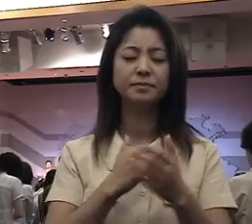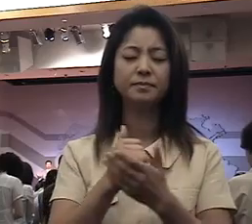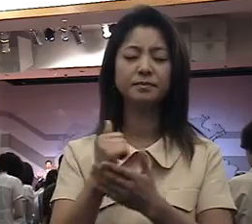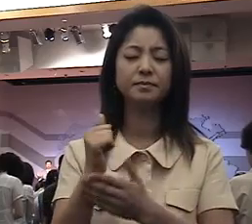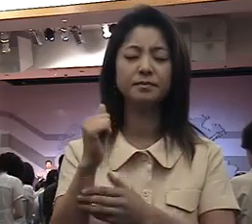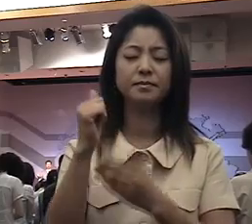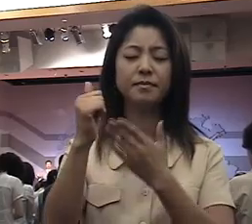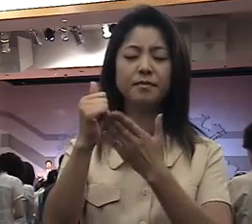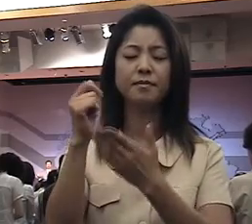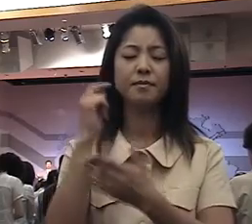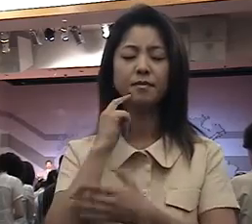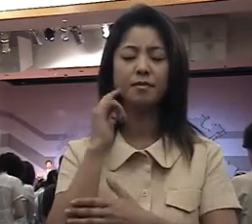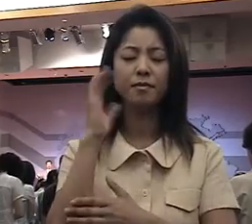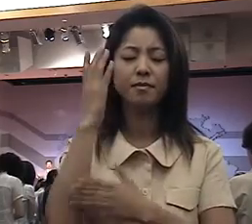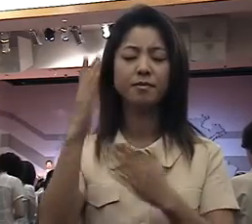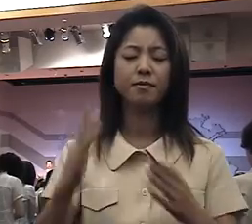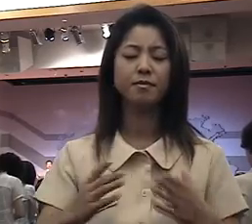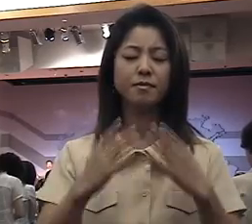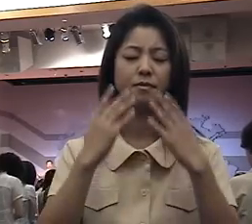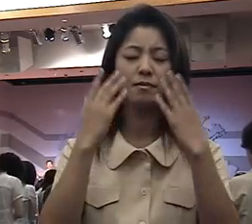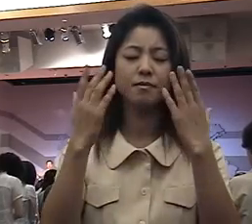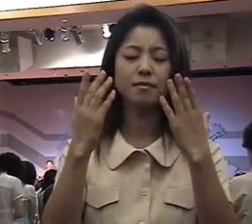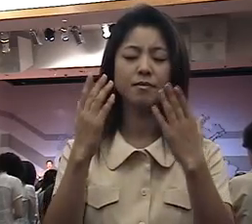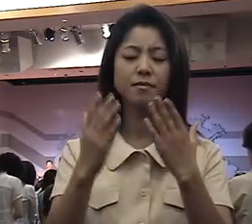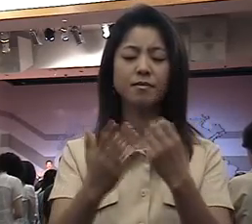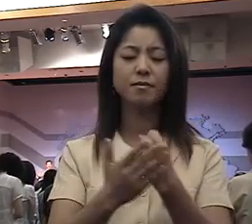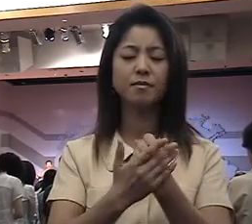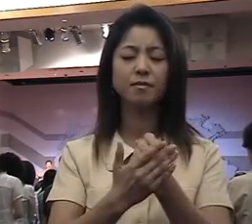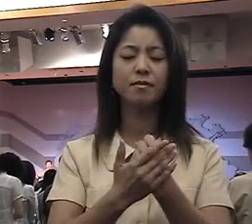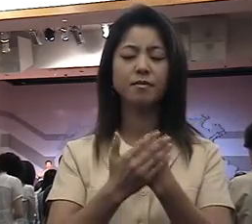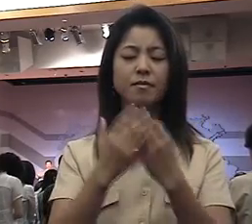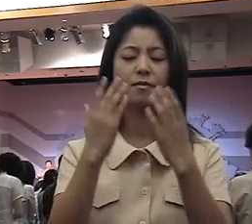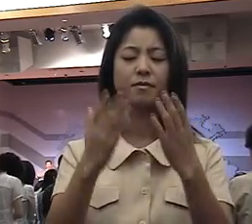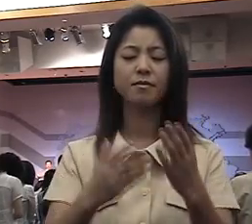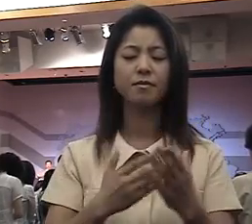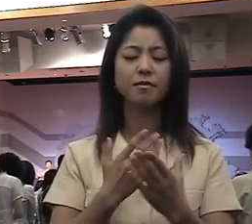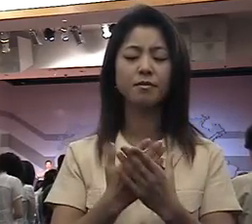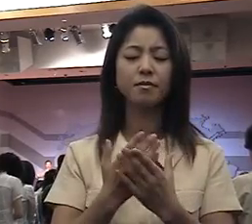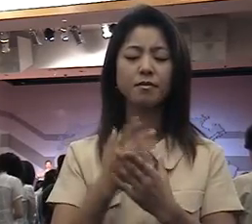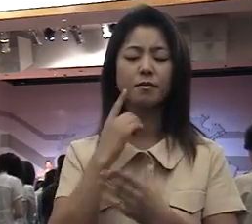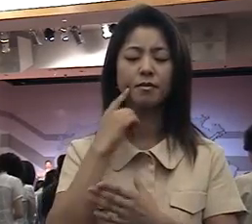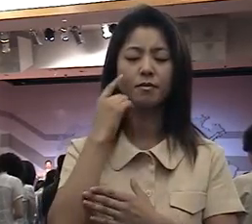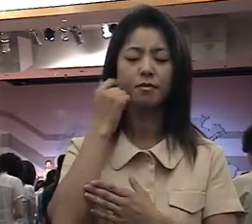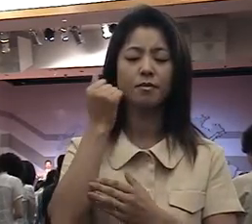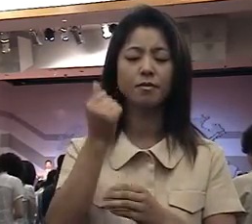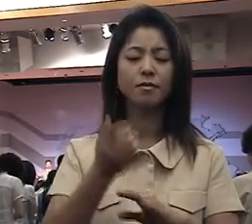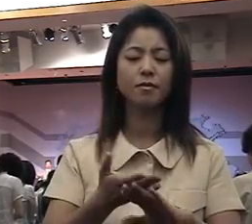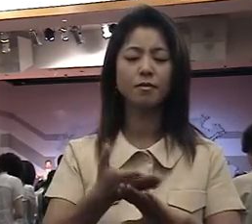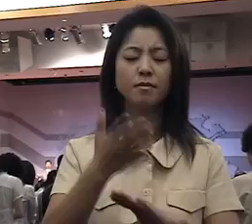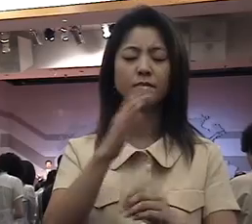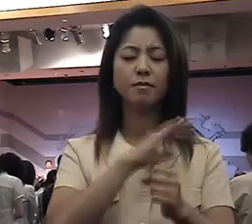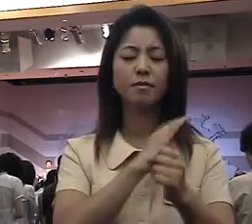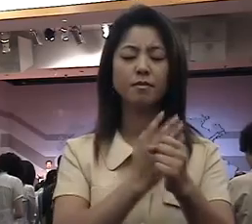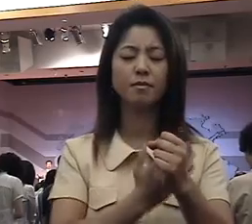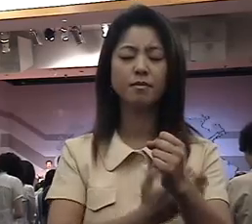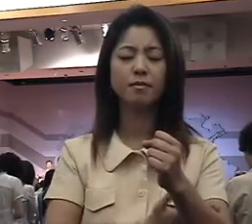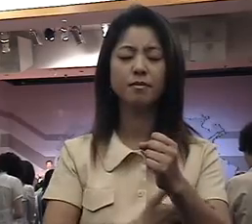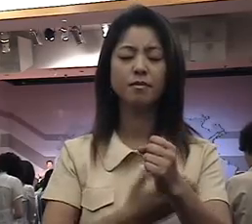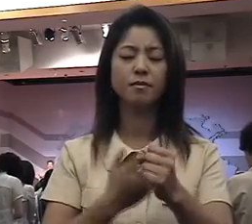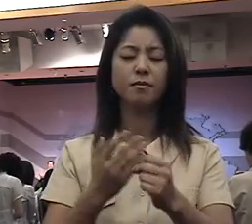하시고 말씀을 전하시는 담임 목사님 힘과 권능을 주셔서 말씀을 통하여서 오늘도 우리의 벌써 심령이 주게 되는 역사가 있도록